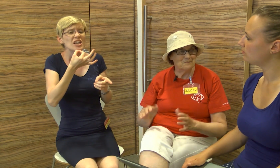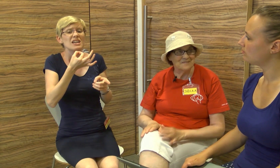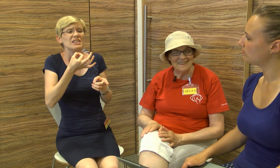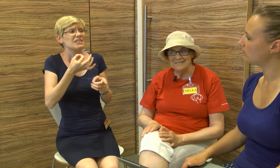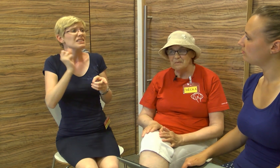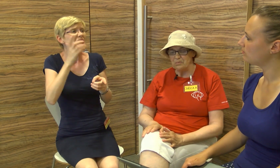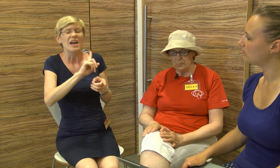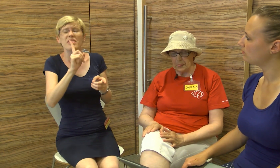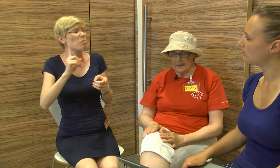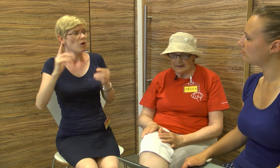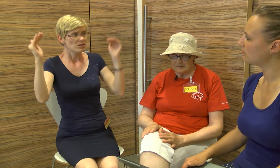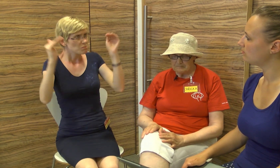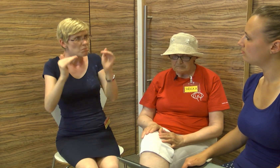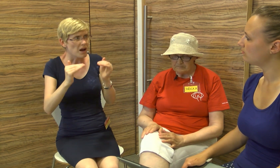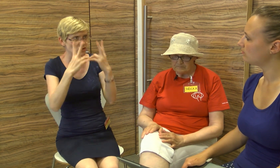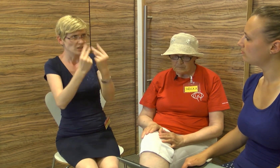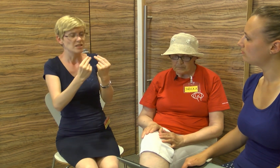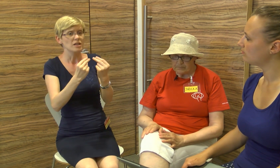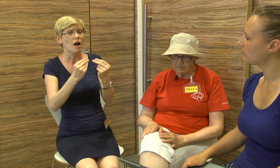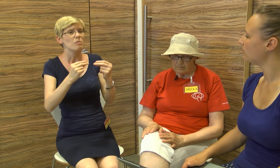бо, не.